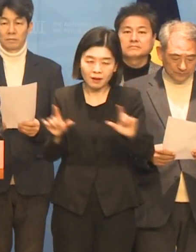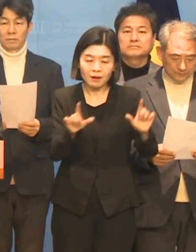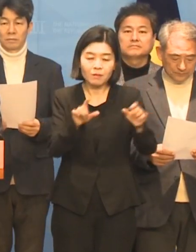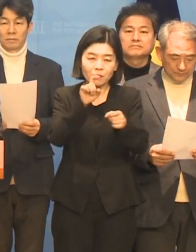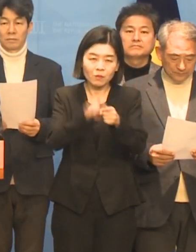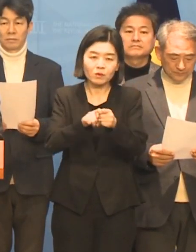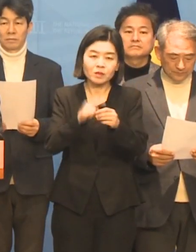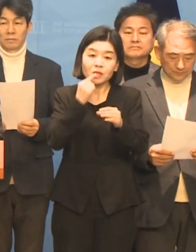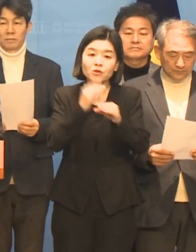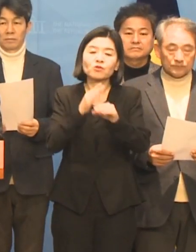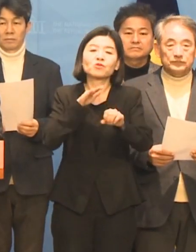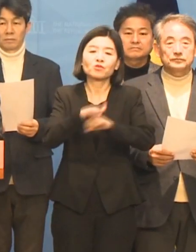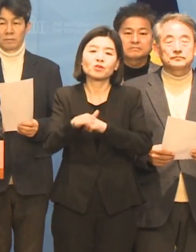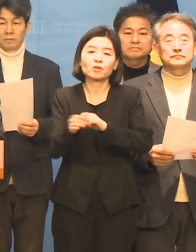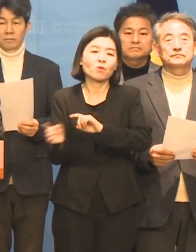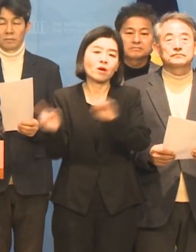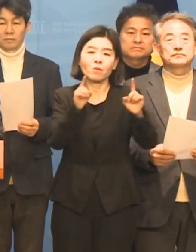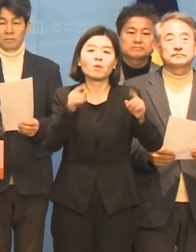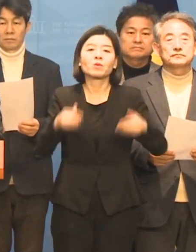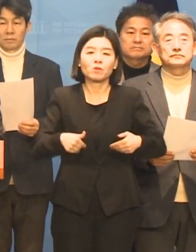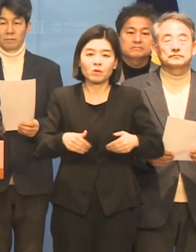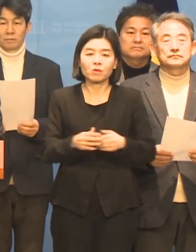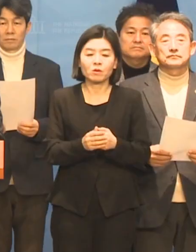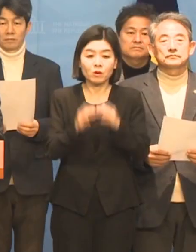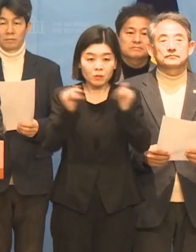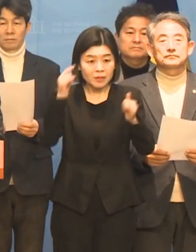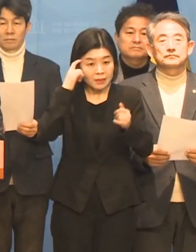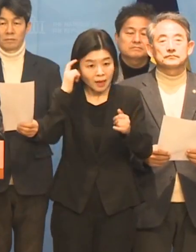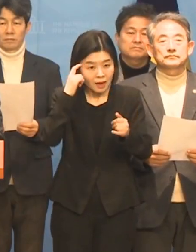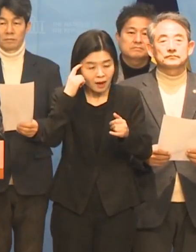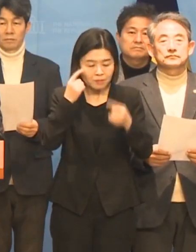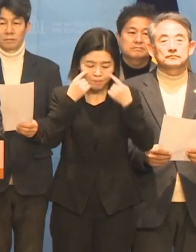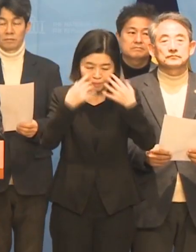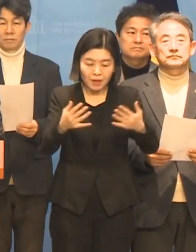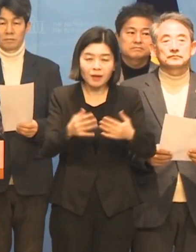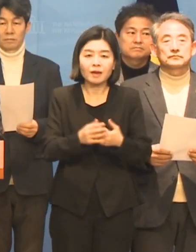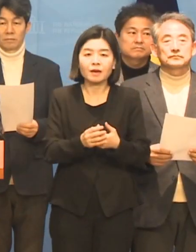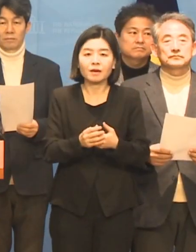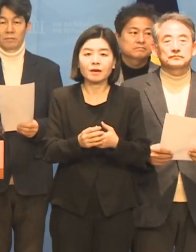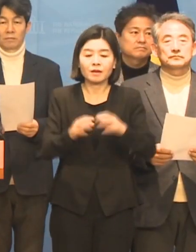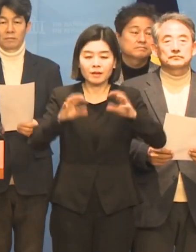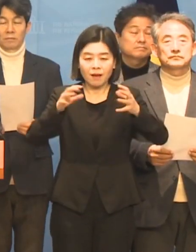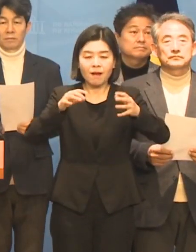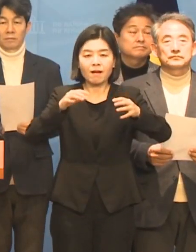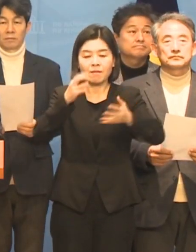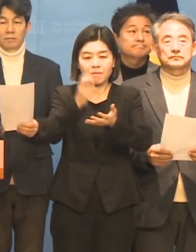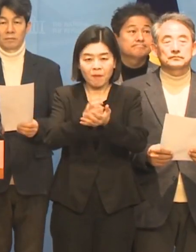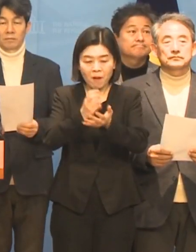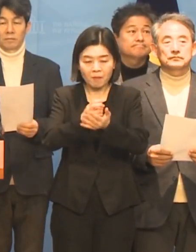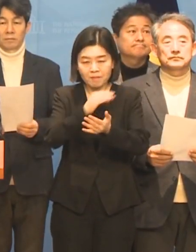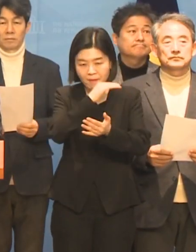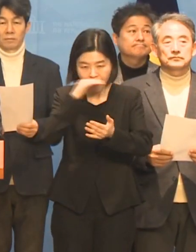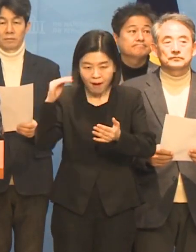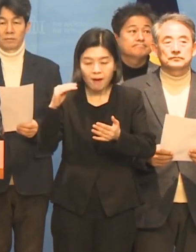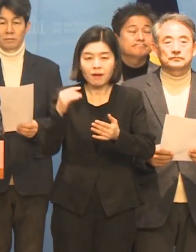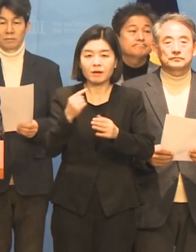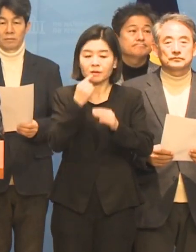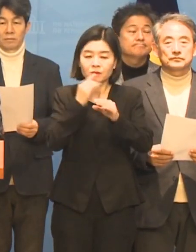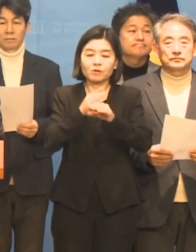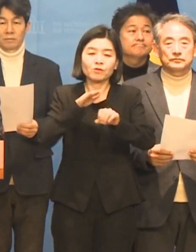합니다. 국민의 뜻은 이미 명확합니다. 헌정 질서를 바로잡고 민주주의를 지키기